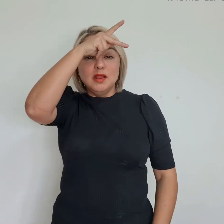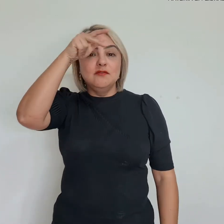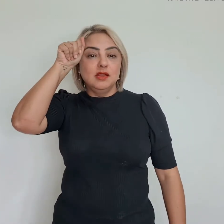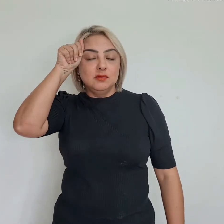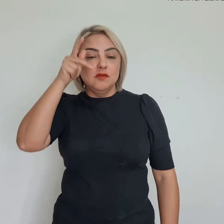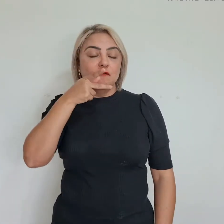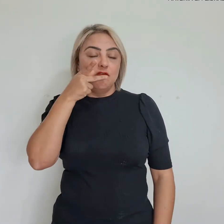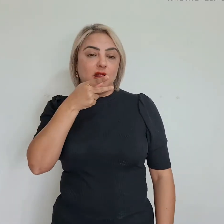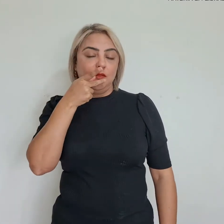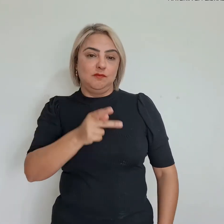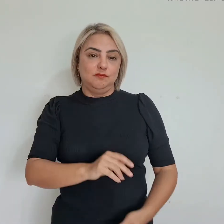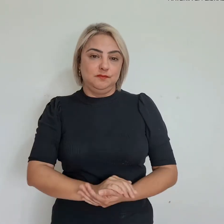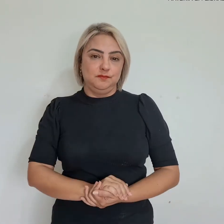prefeituras, afirmou.